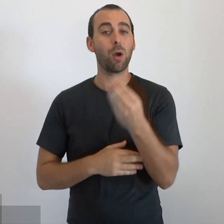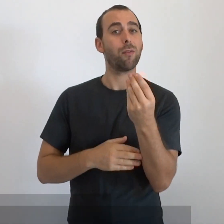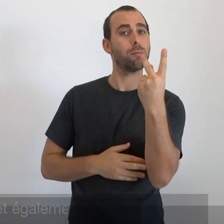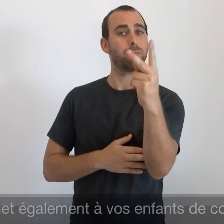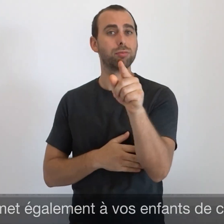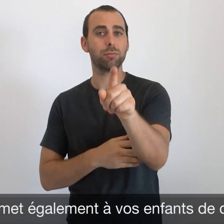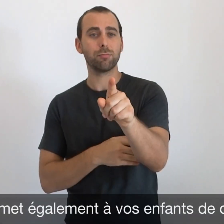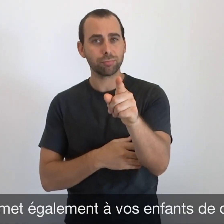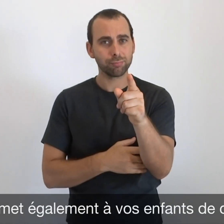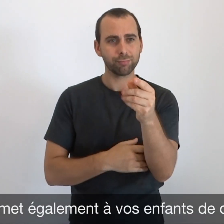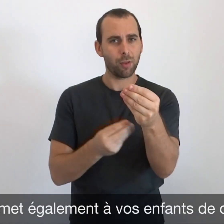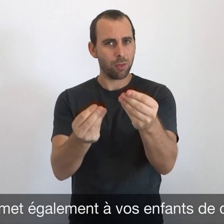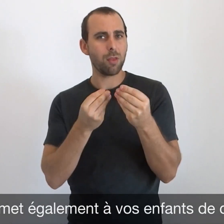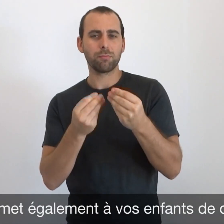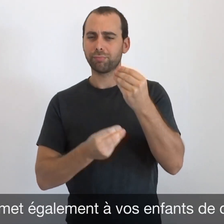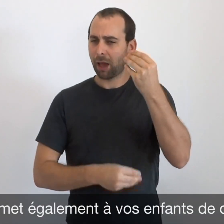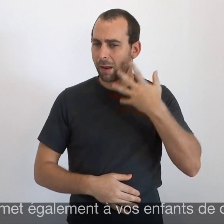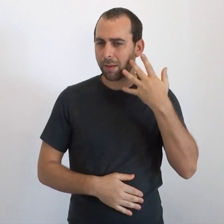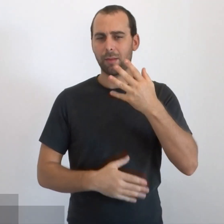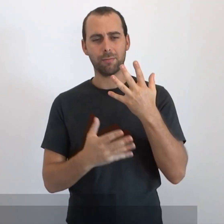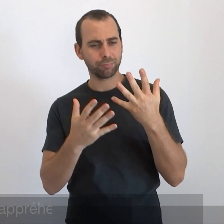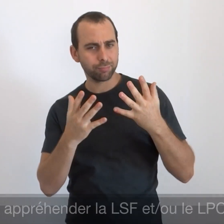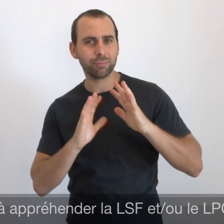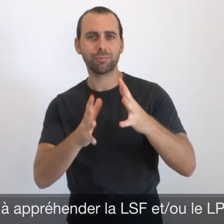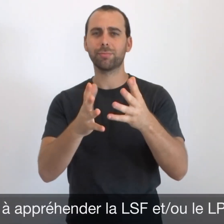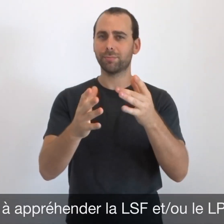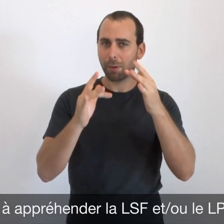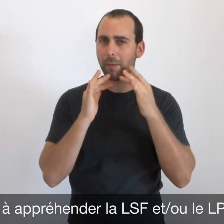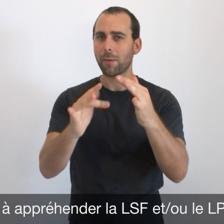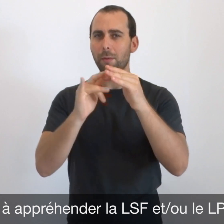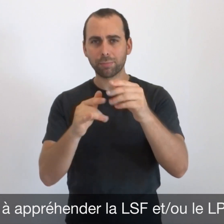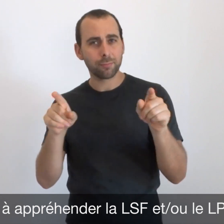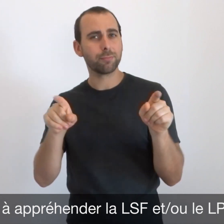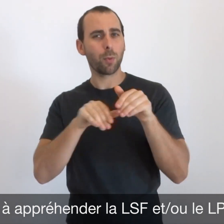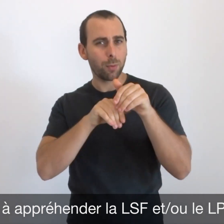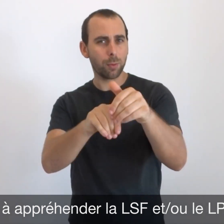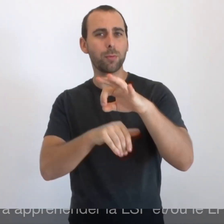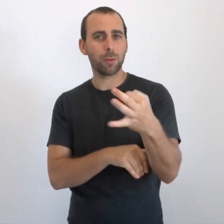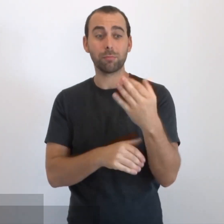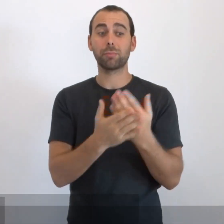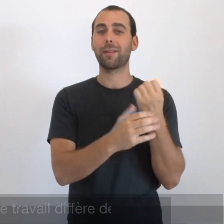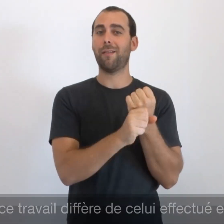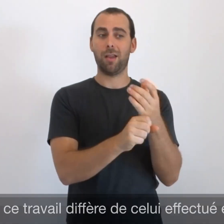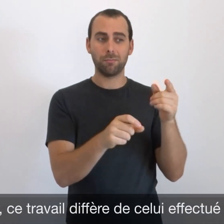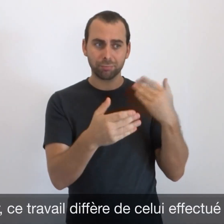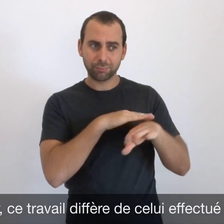Il permet également à vos enfants de continuer à appréhender la LSF et ou le LPC. Bien sûr,